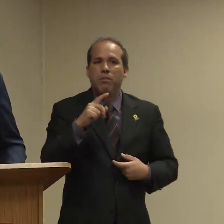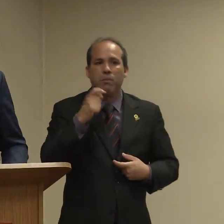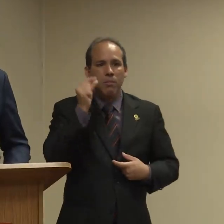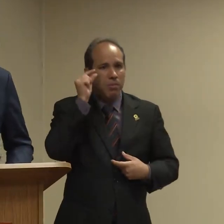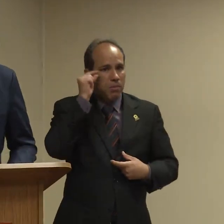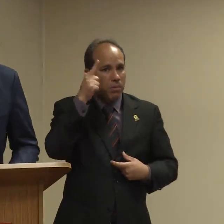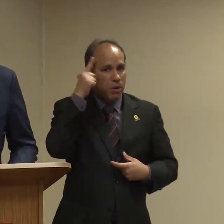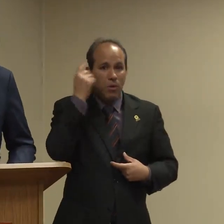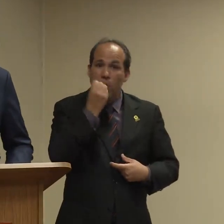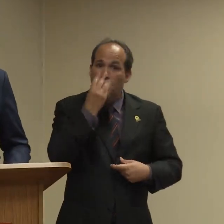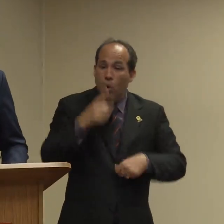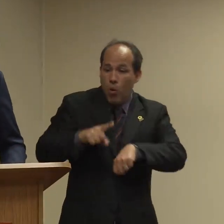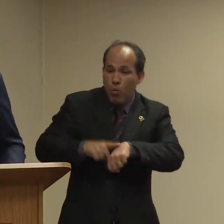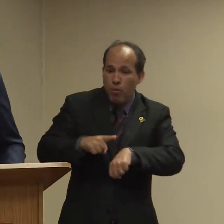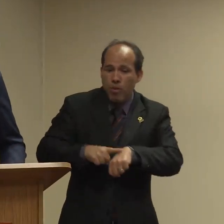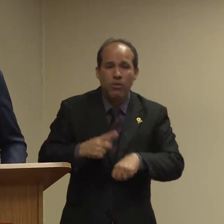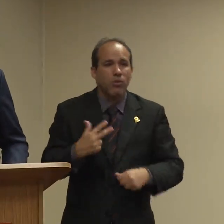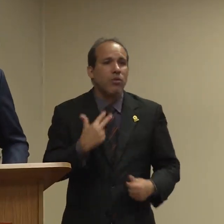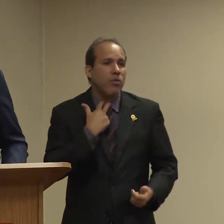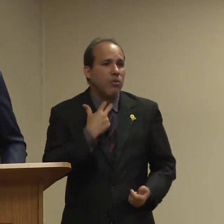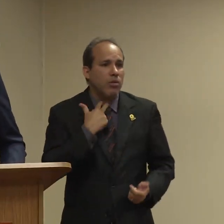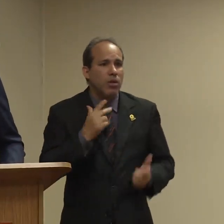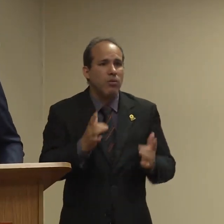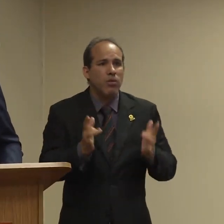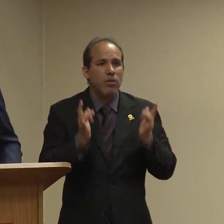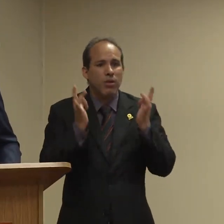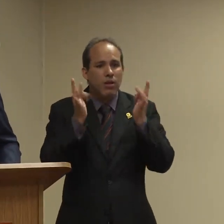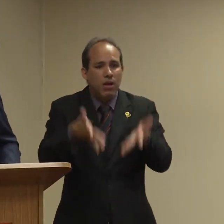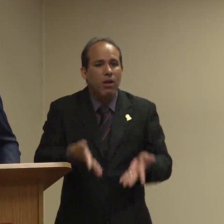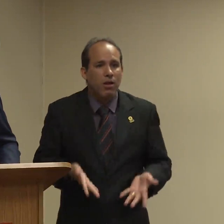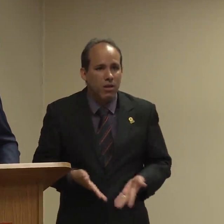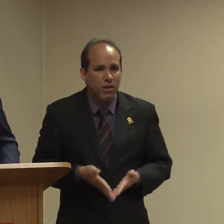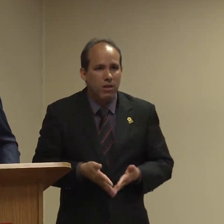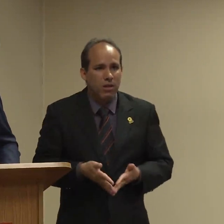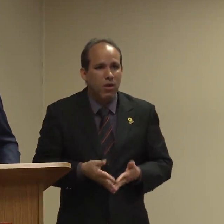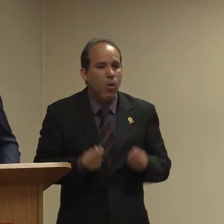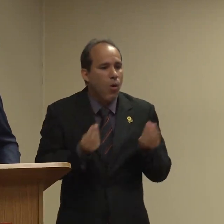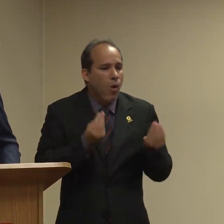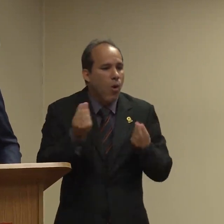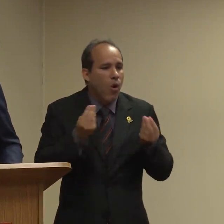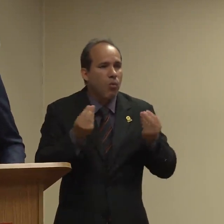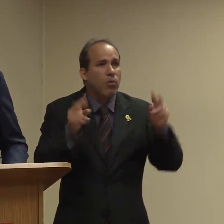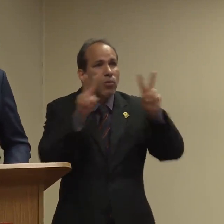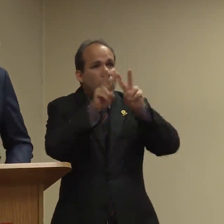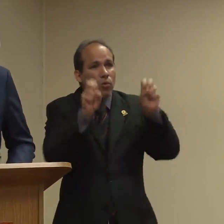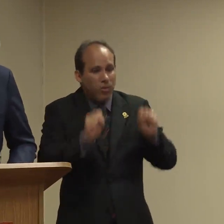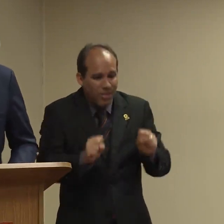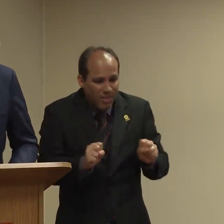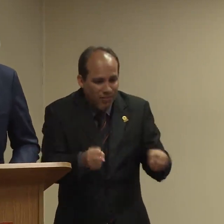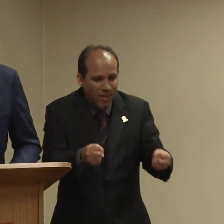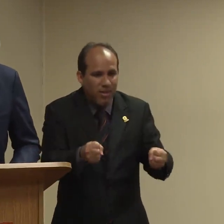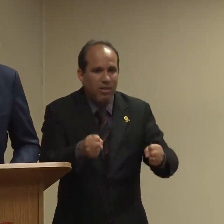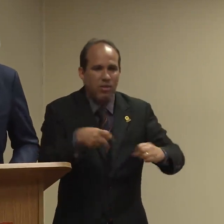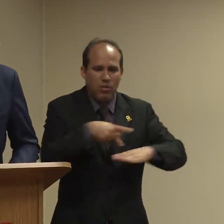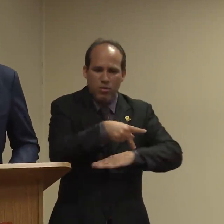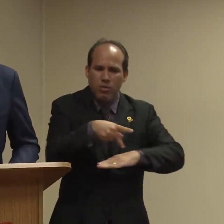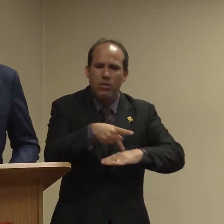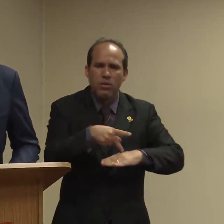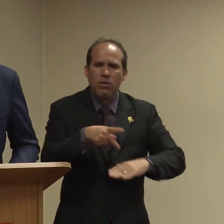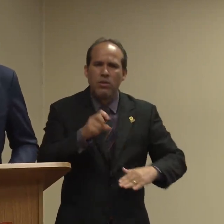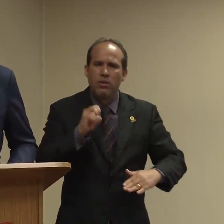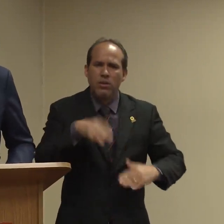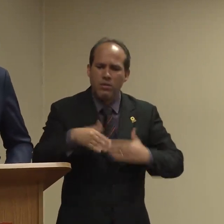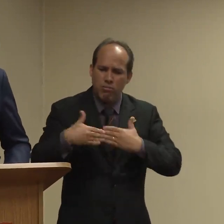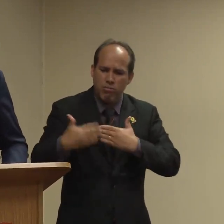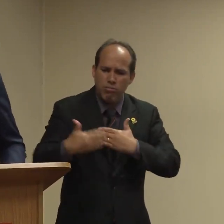podemos abandonar a questão da defesa de nossa pátria. E devemos sim, cada vez